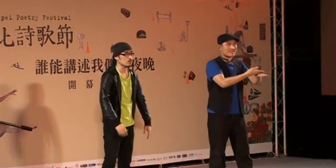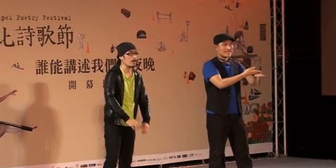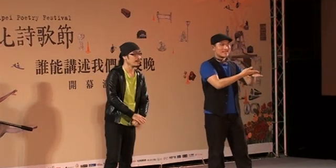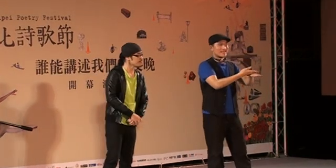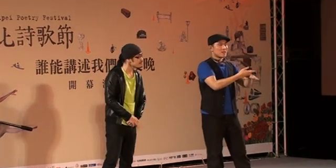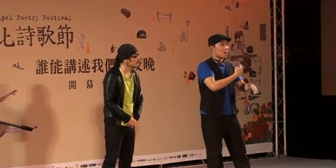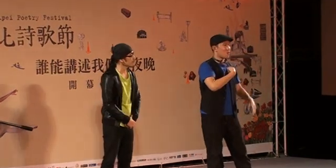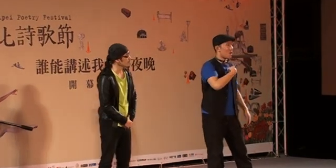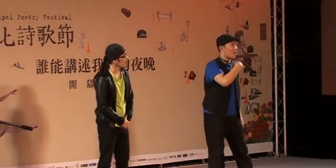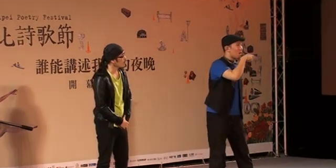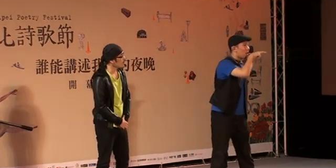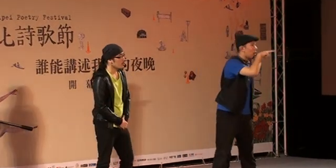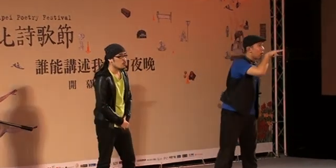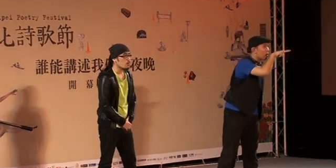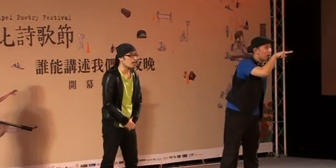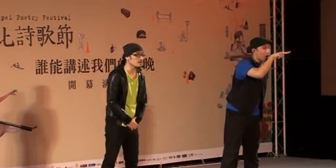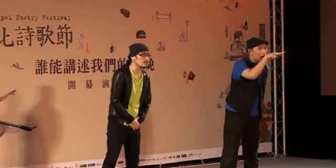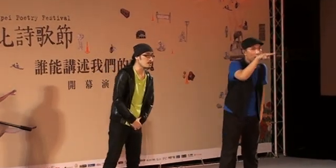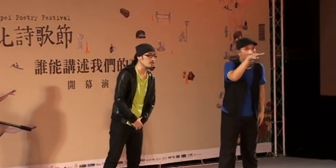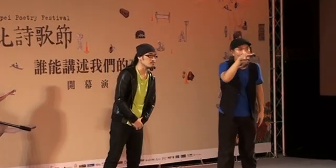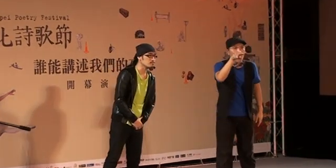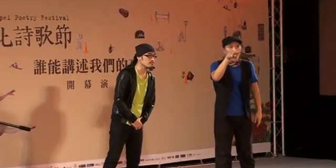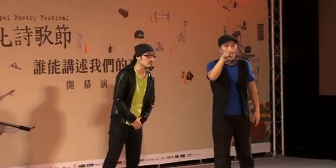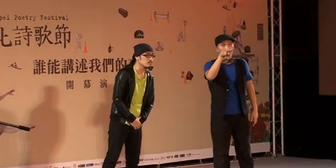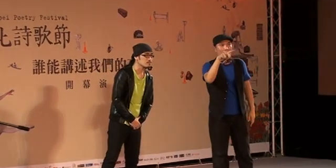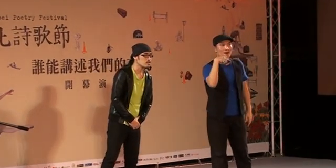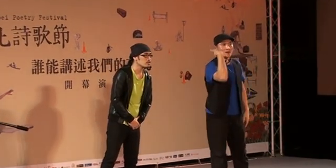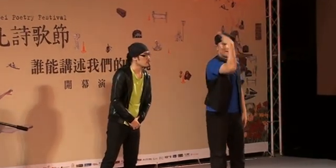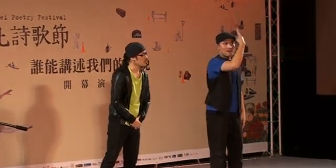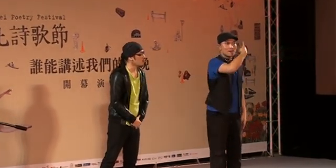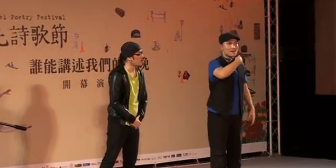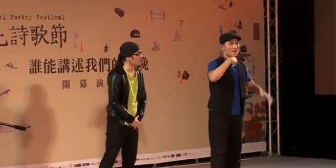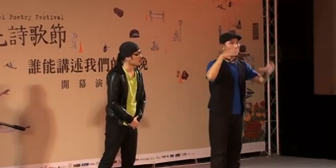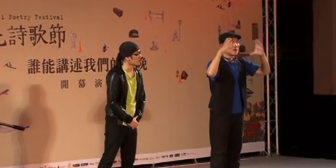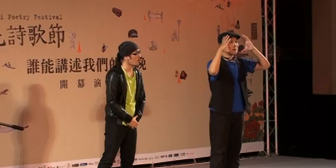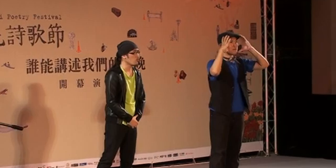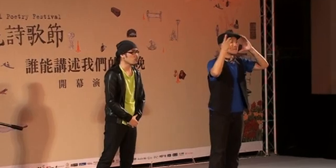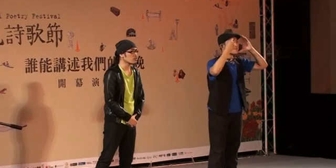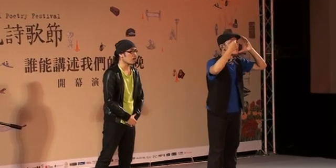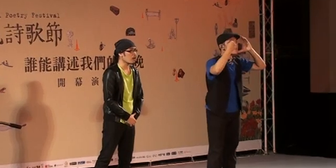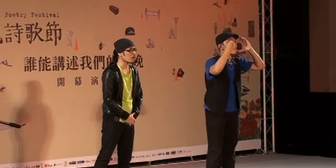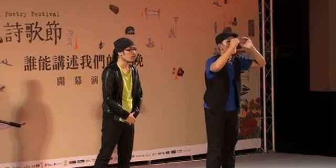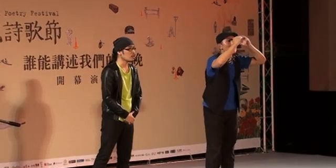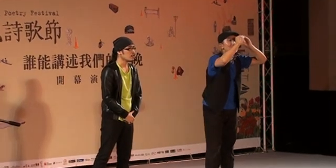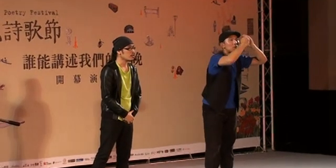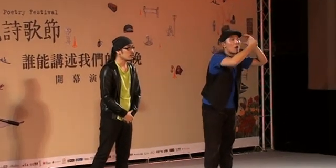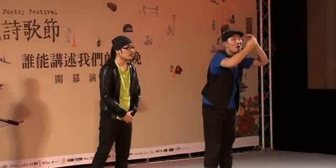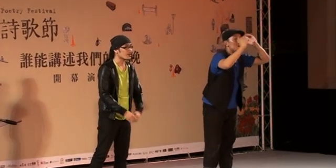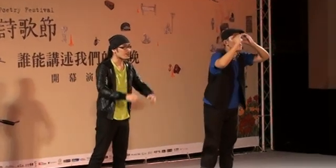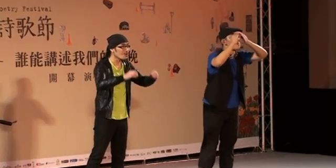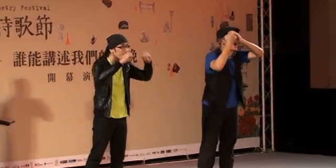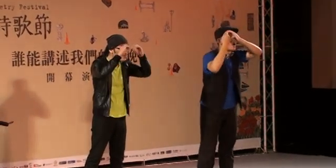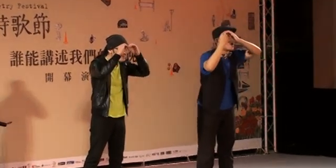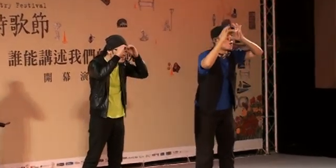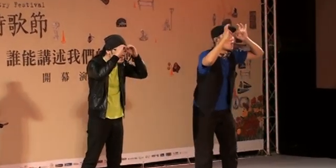来，我看得见是因为我的头颅上有洞。